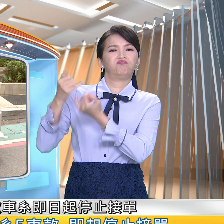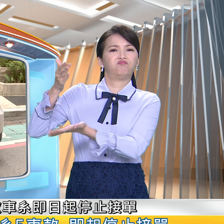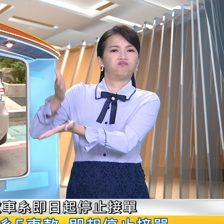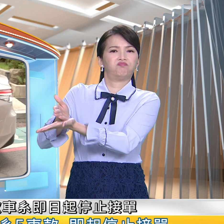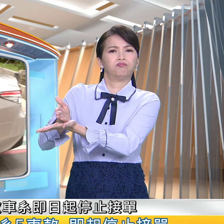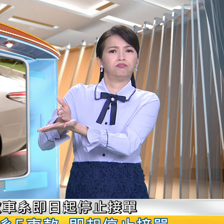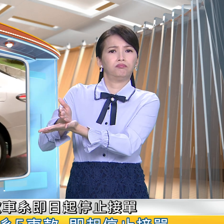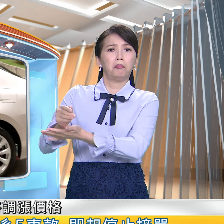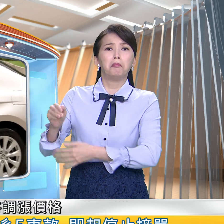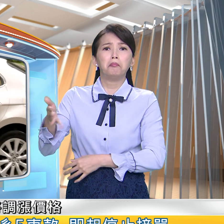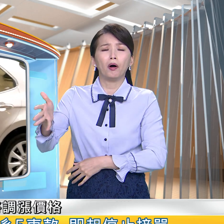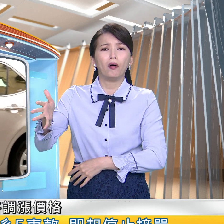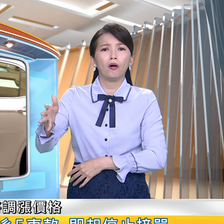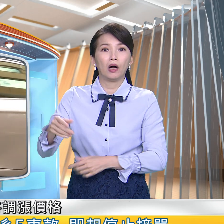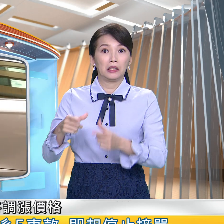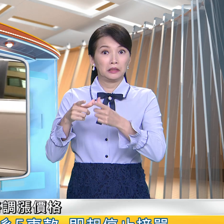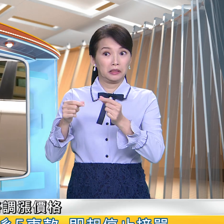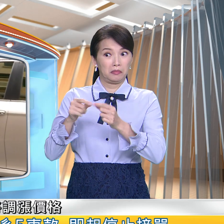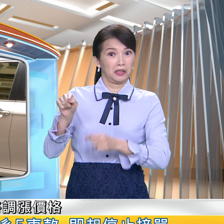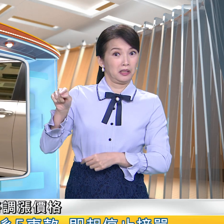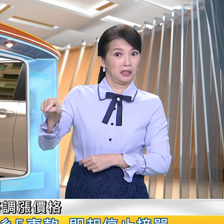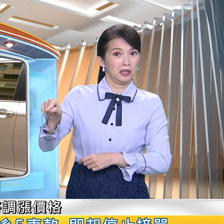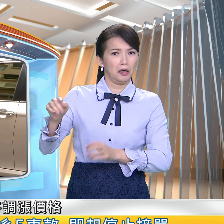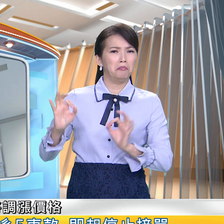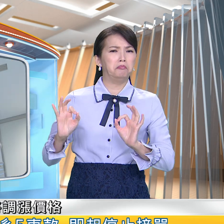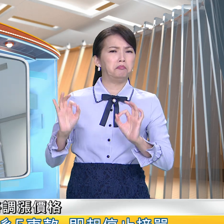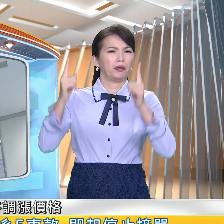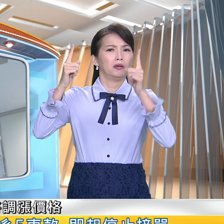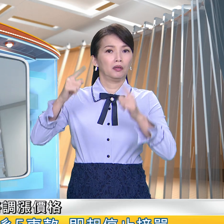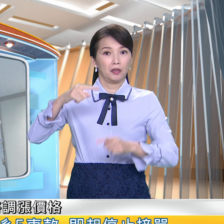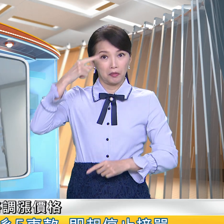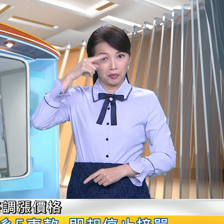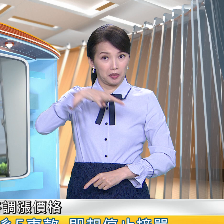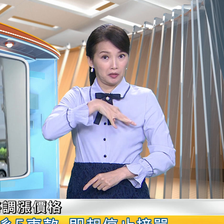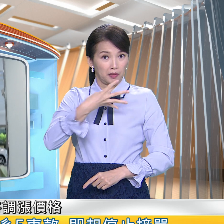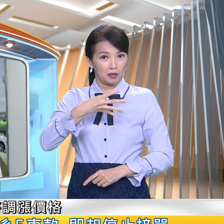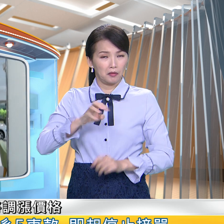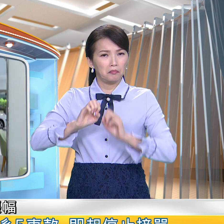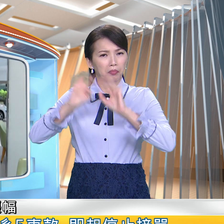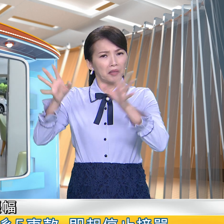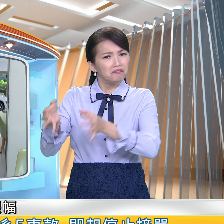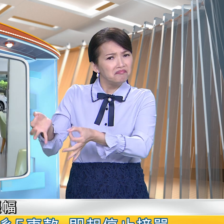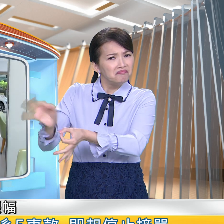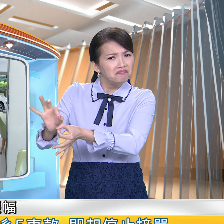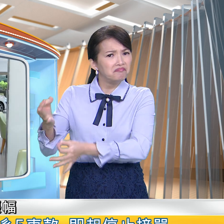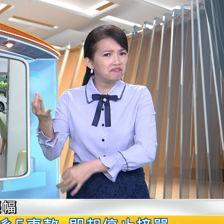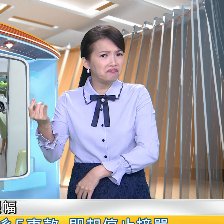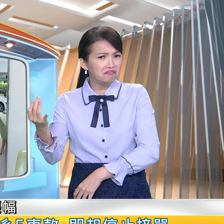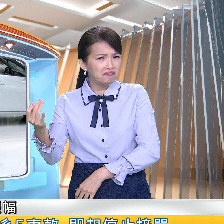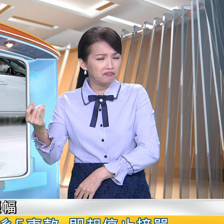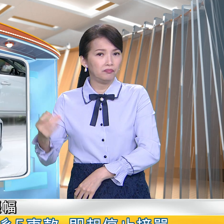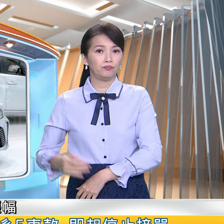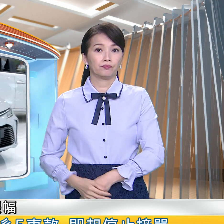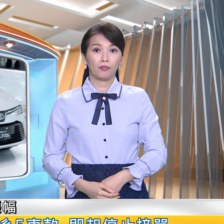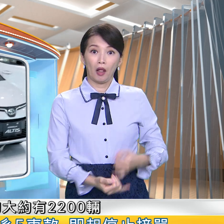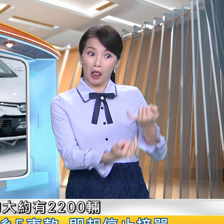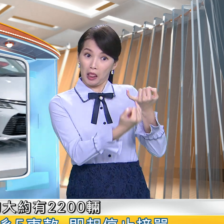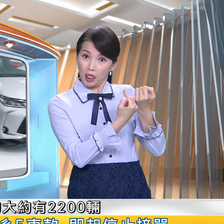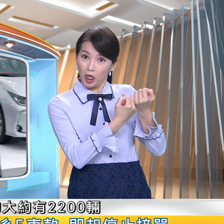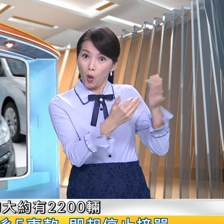单，因为日本原厂将调涨价格，预计周四公布涨幅。至于已经